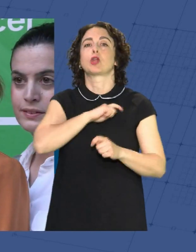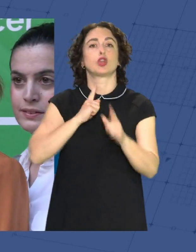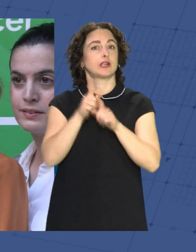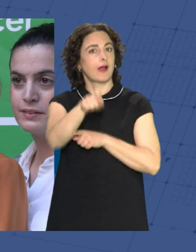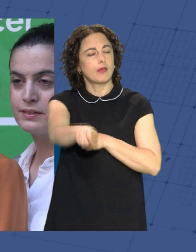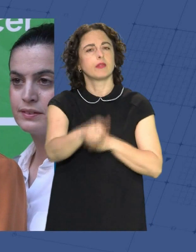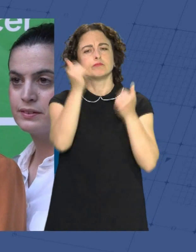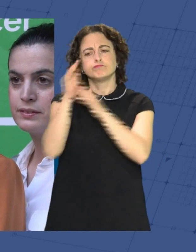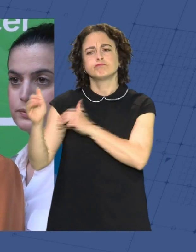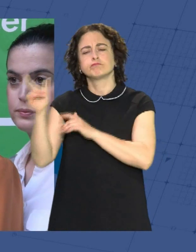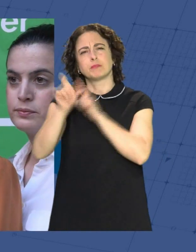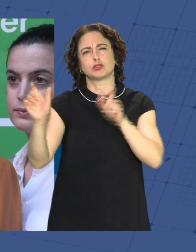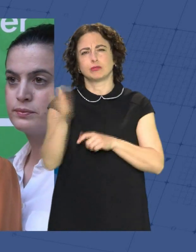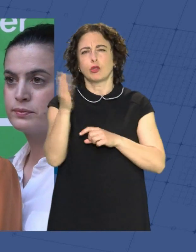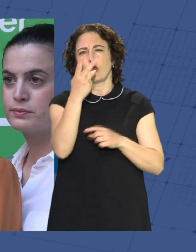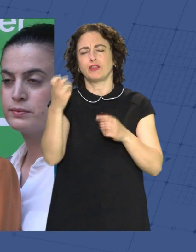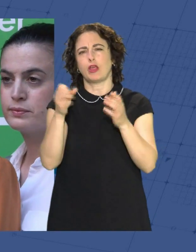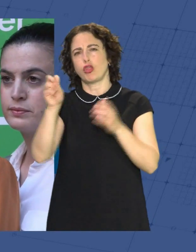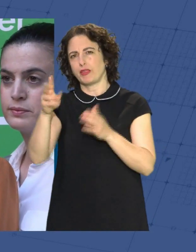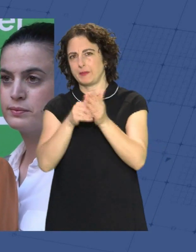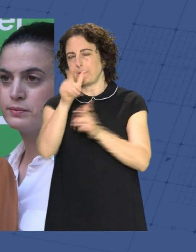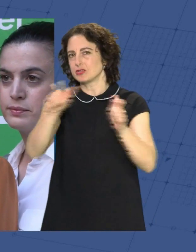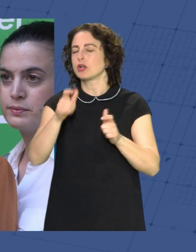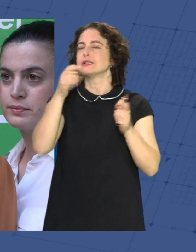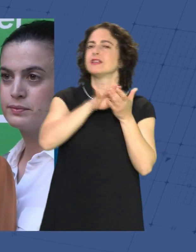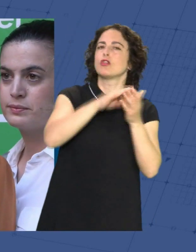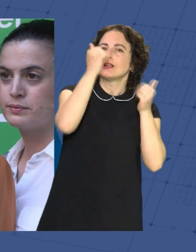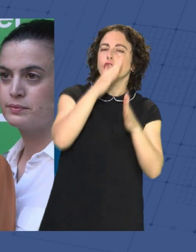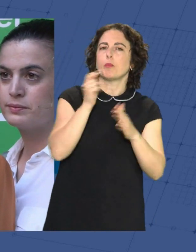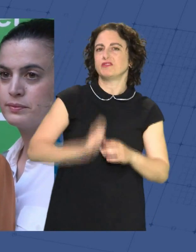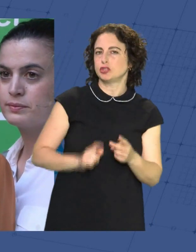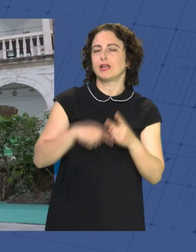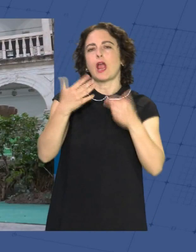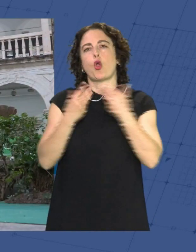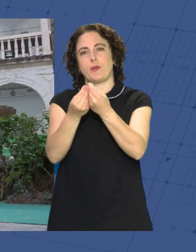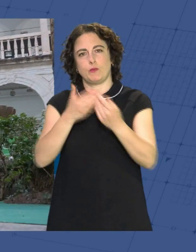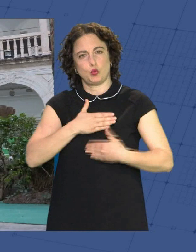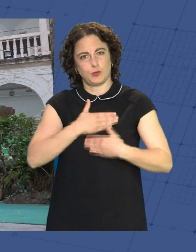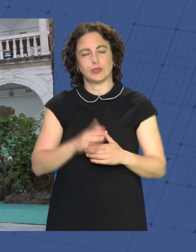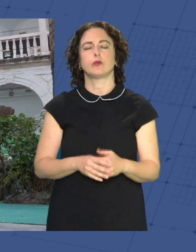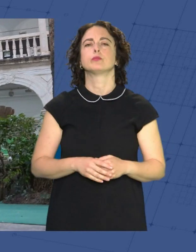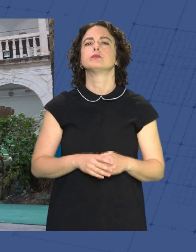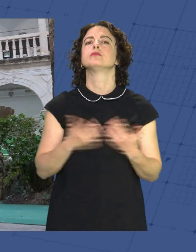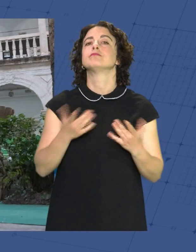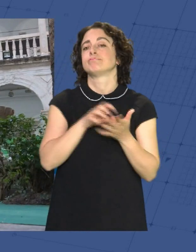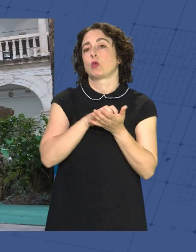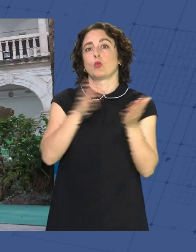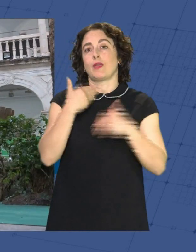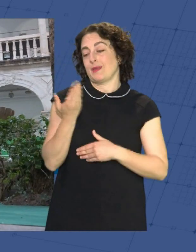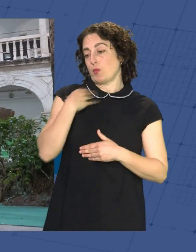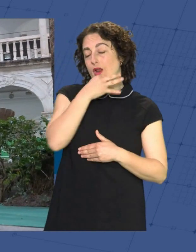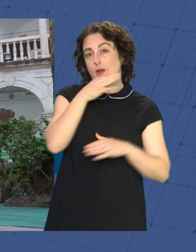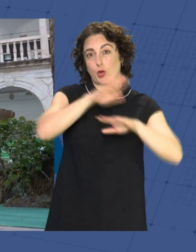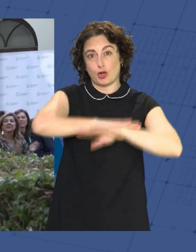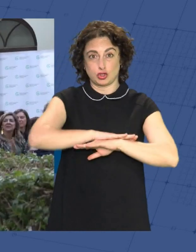atendió a más de 212.000 personas con sus servicios de atención profesionalizada y acompañamiento voluntario. Sin duda en la tarde noche de ayer un